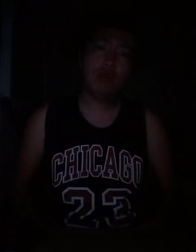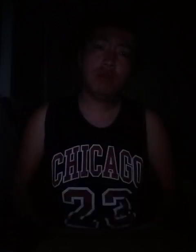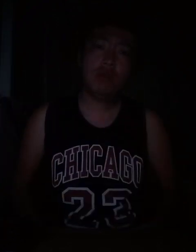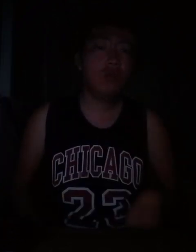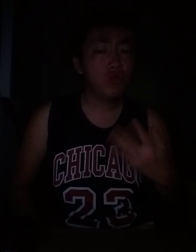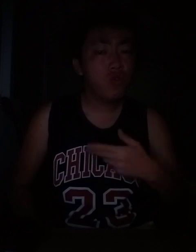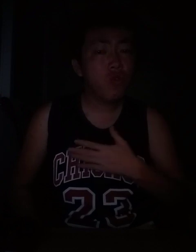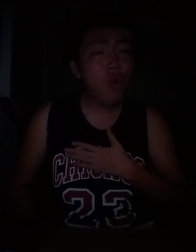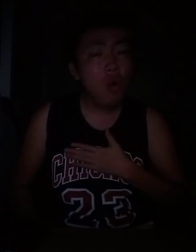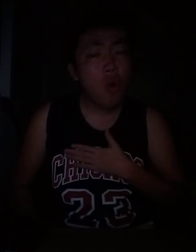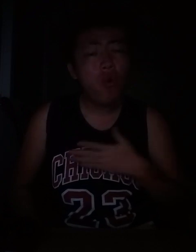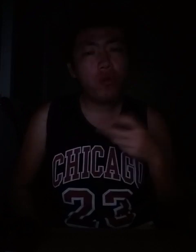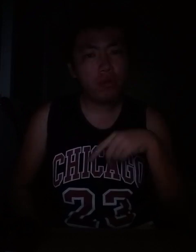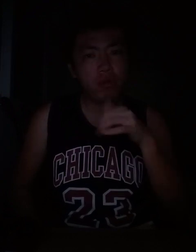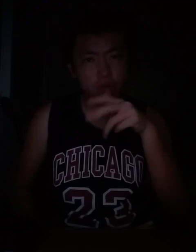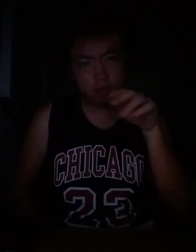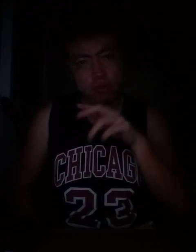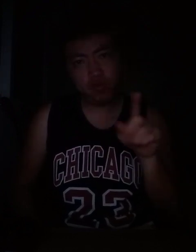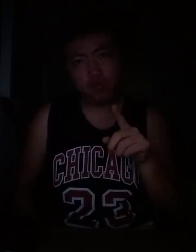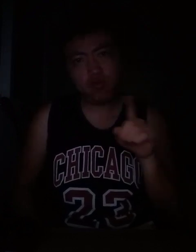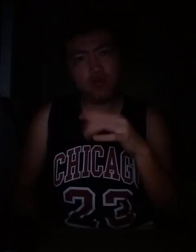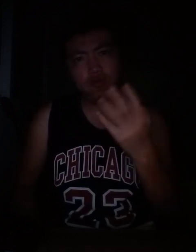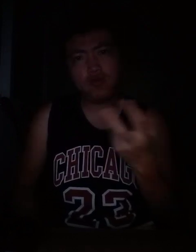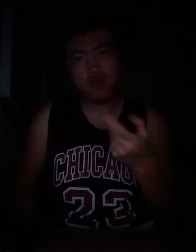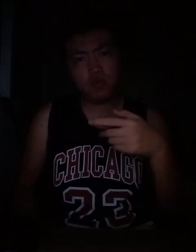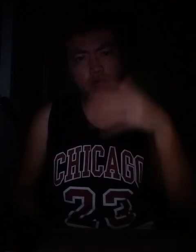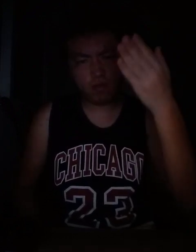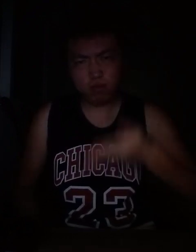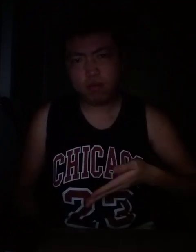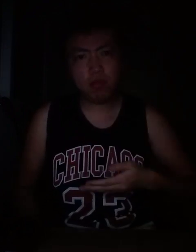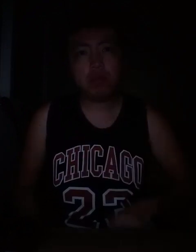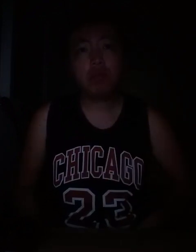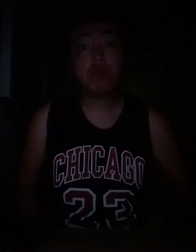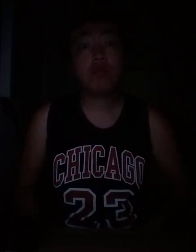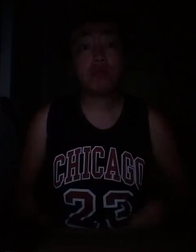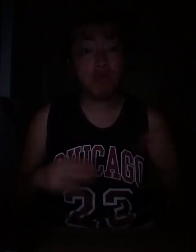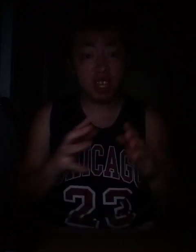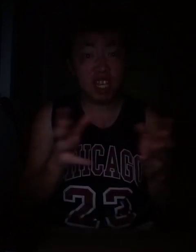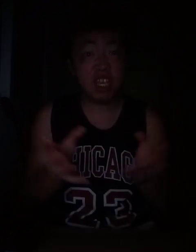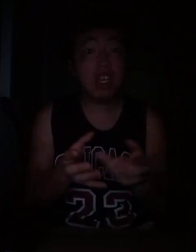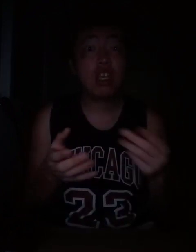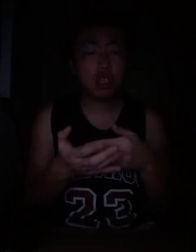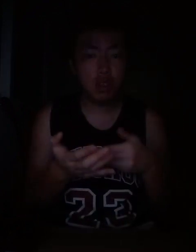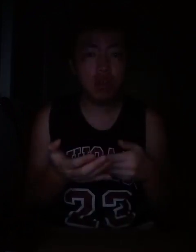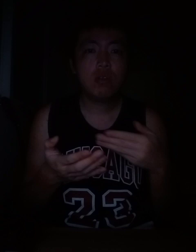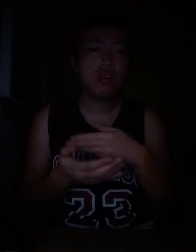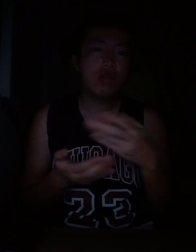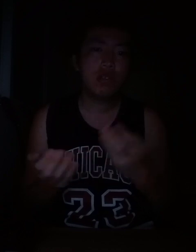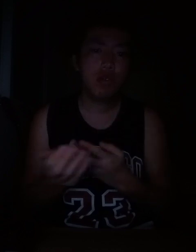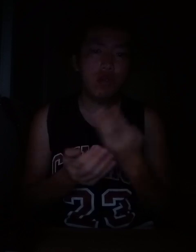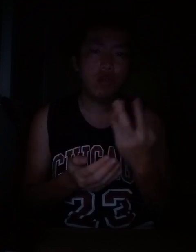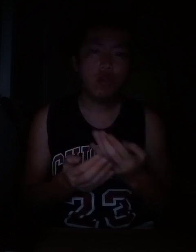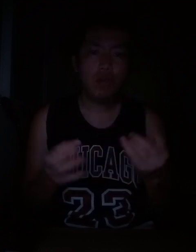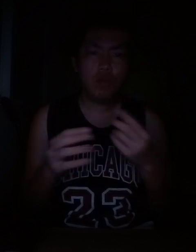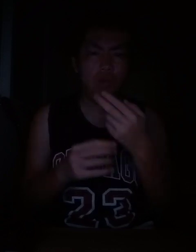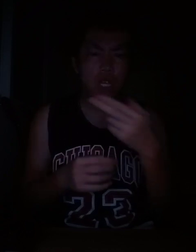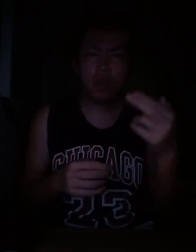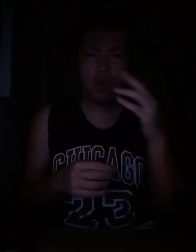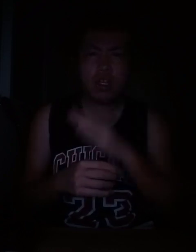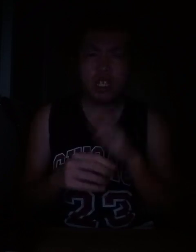수사가 개시되면 해당 직원들은 업무에서 배제됩니다. LH는 입주민들에게 도색공사라고 속이고 철근